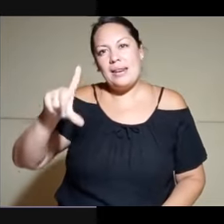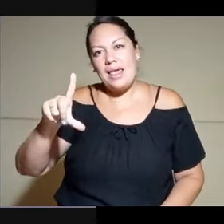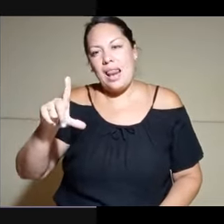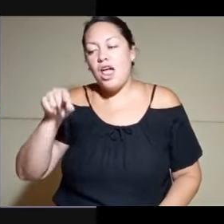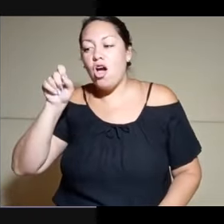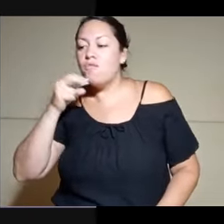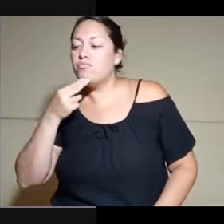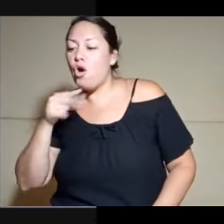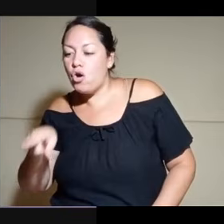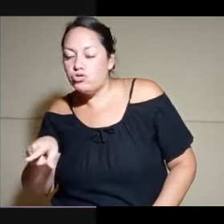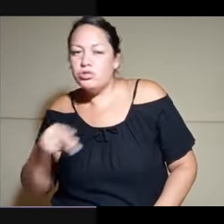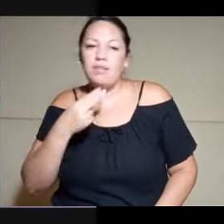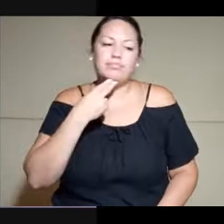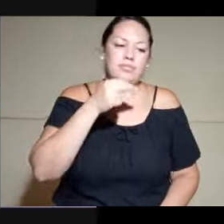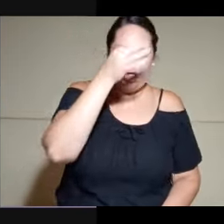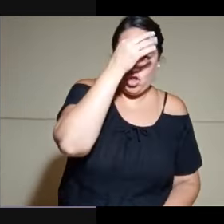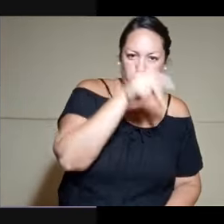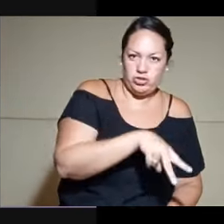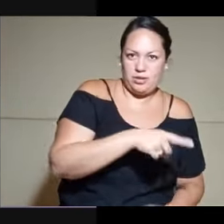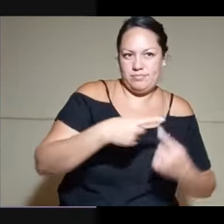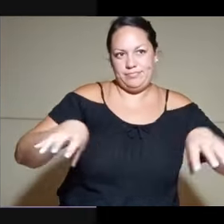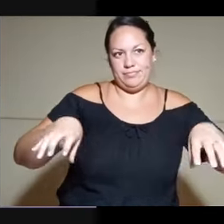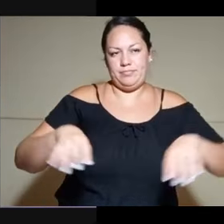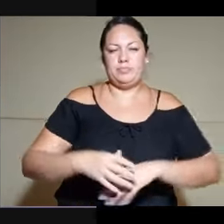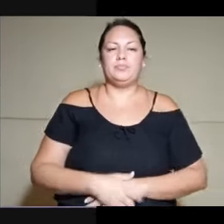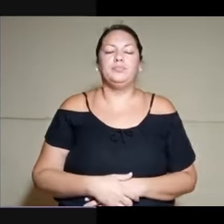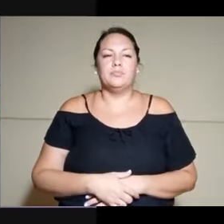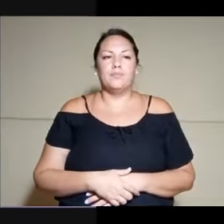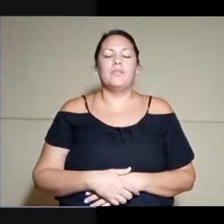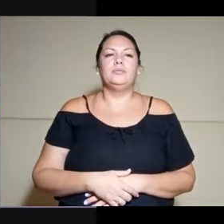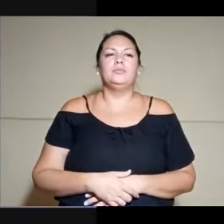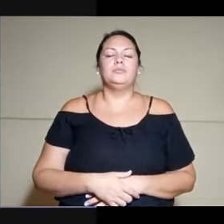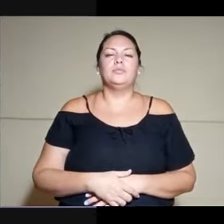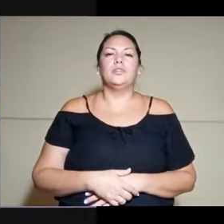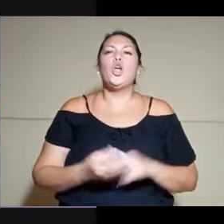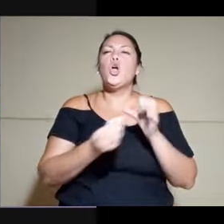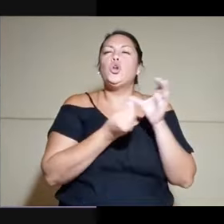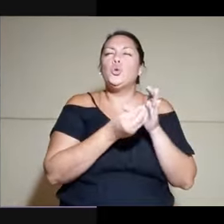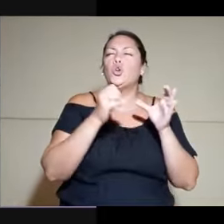los dos pares craneales, que es el par 11 y el par 12.